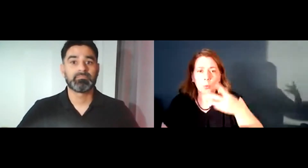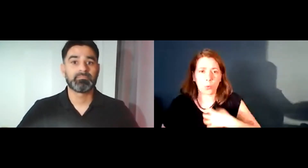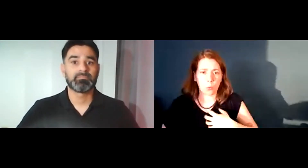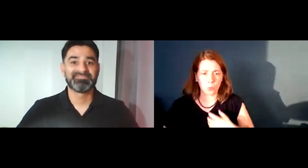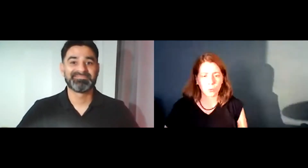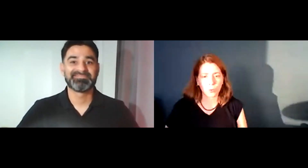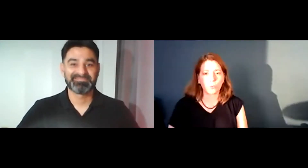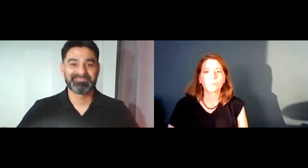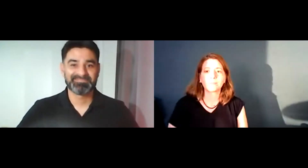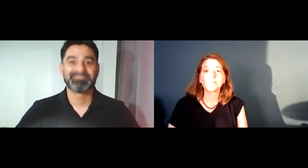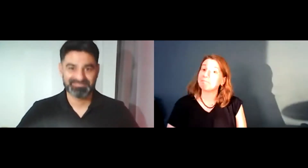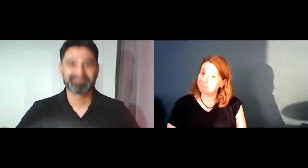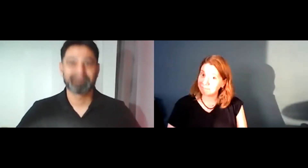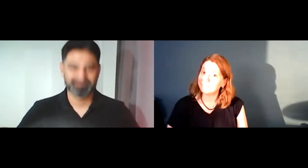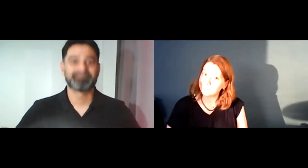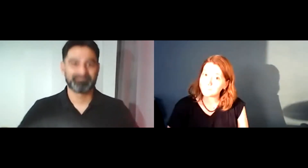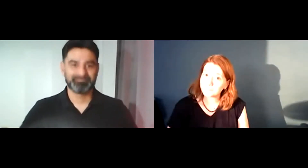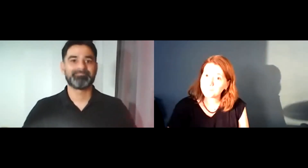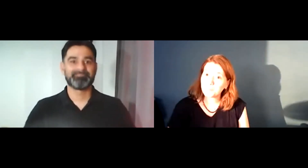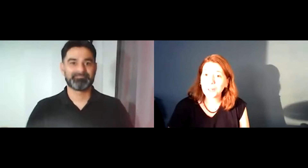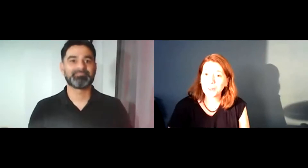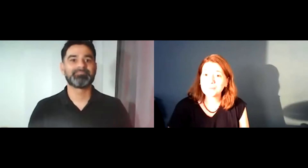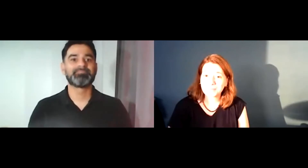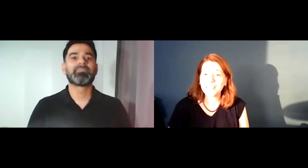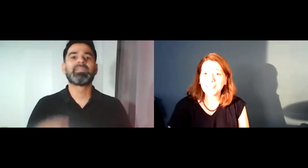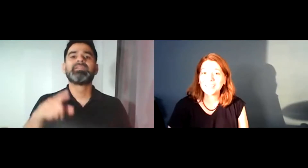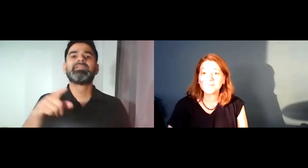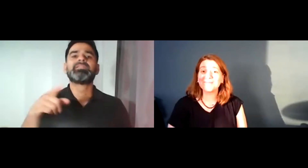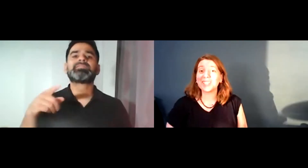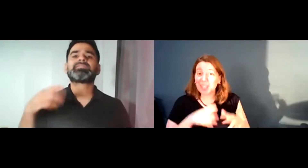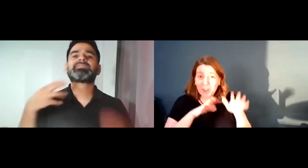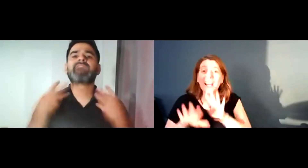mira. Buenísimo. Bueno, ahí está. Se están